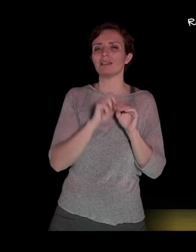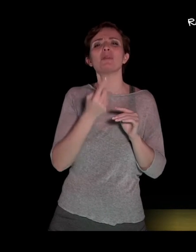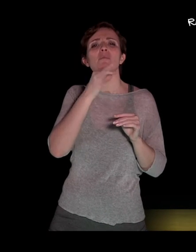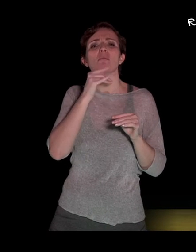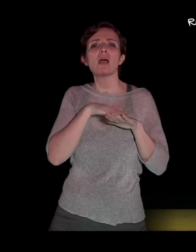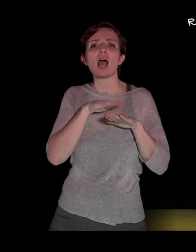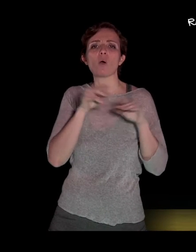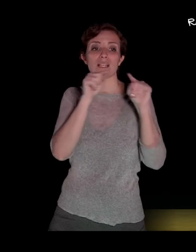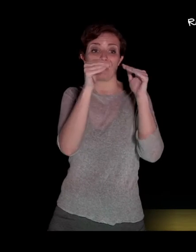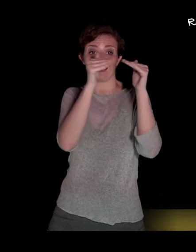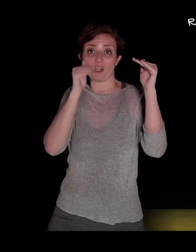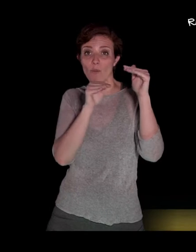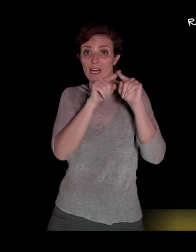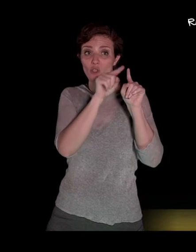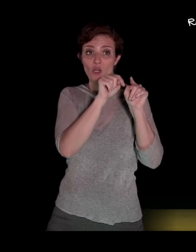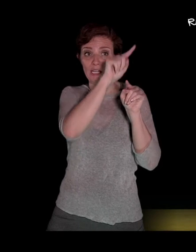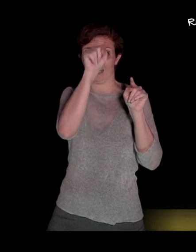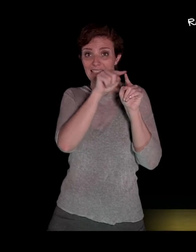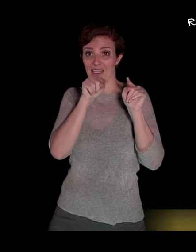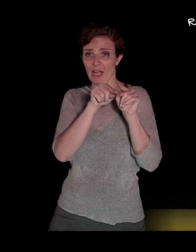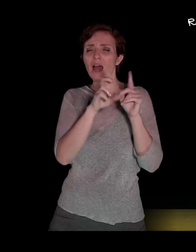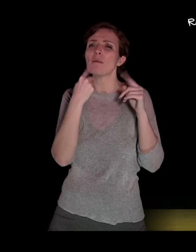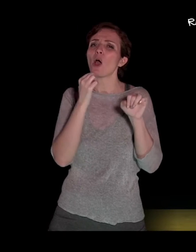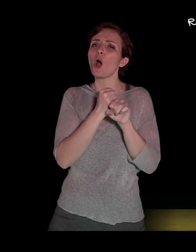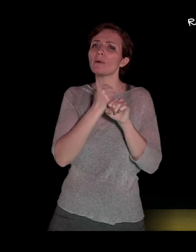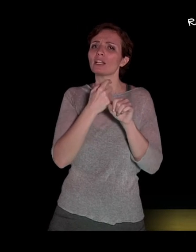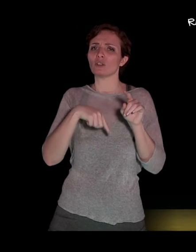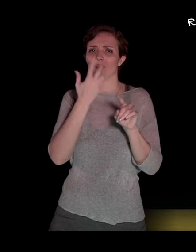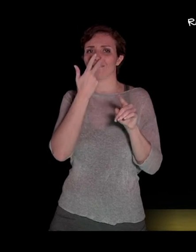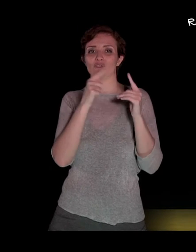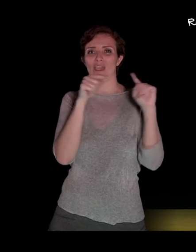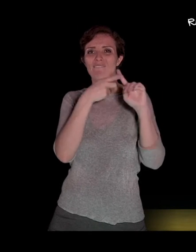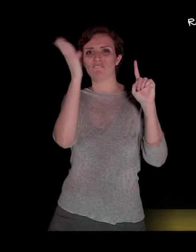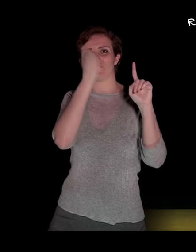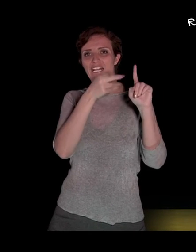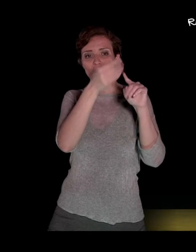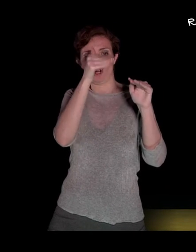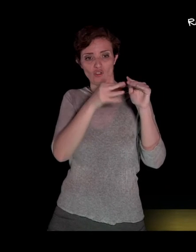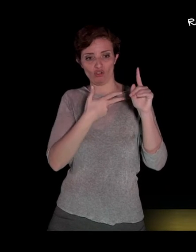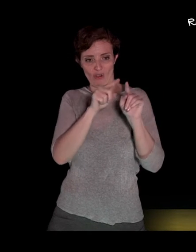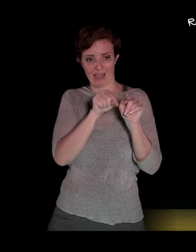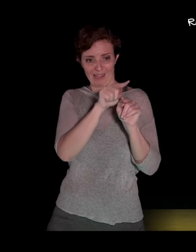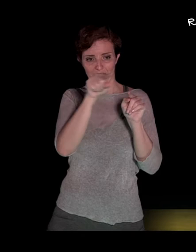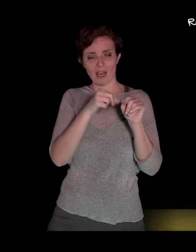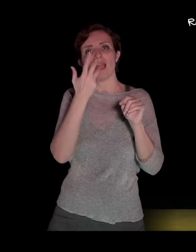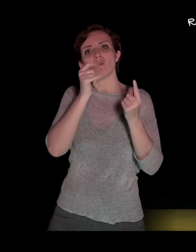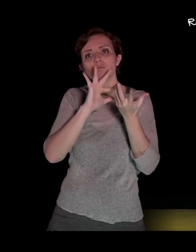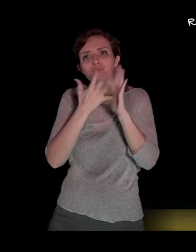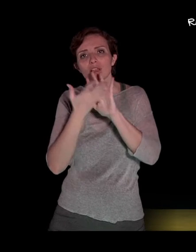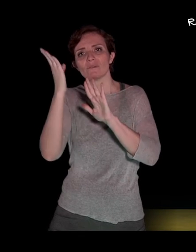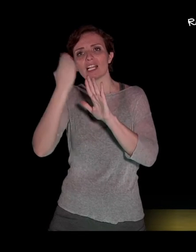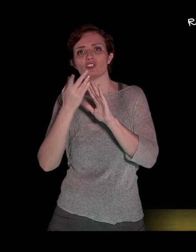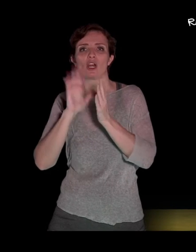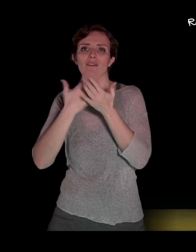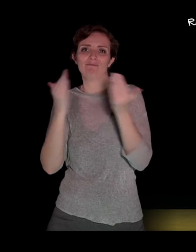con la quale noi vogliamo trasformare una frazione che al denominatore un radical in una frazione equivalente dove il radicale però non compare più molto